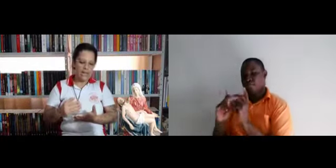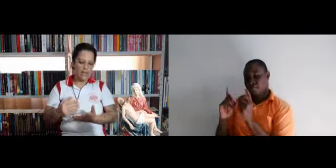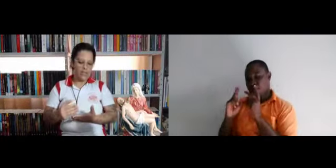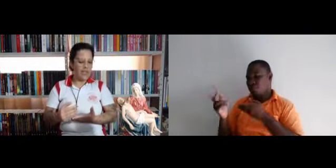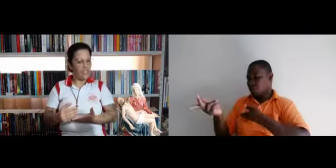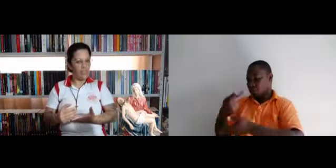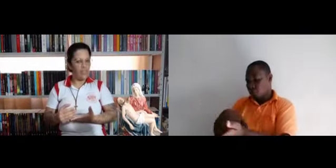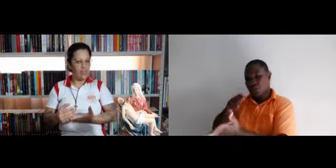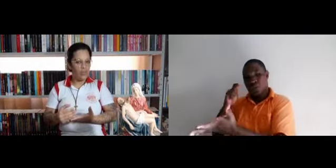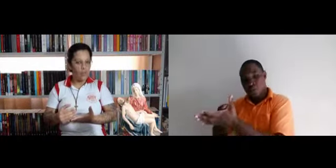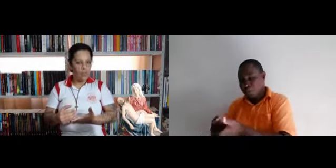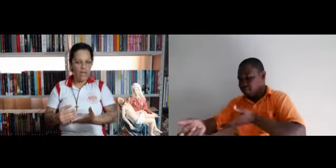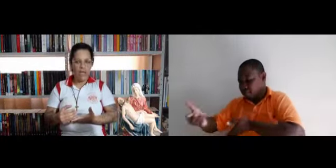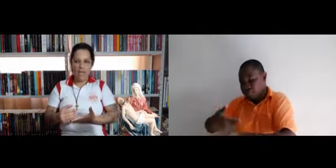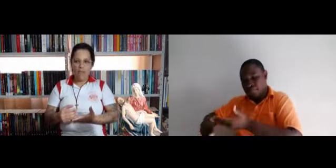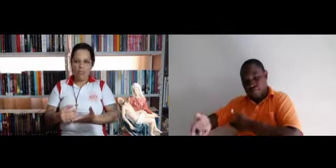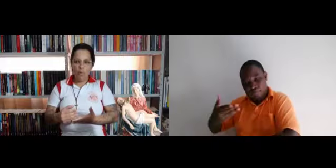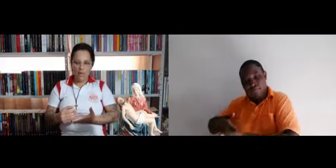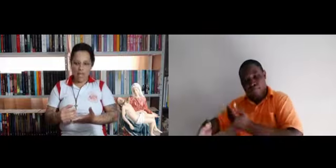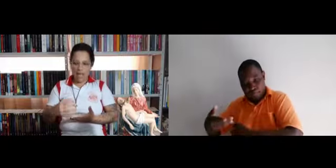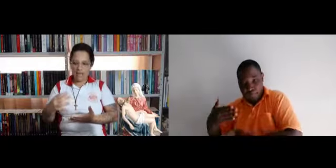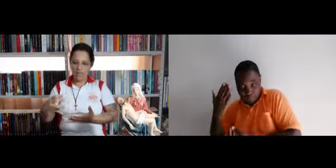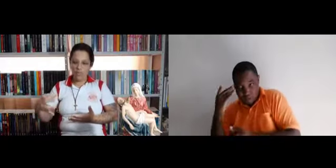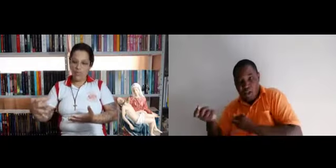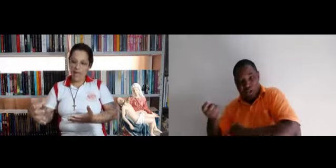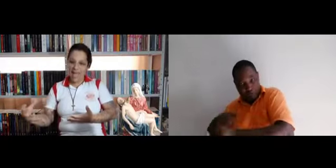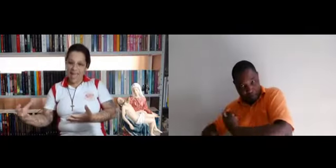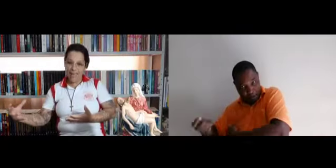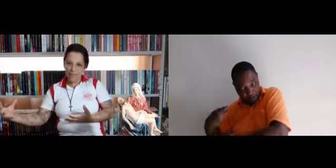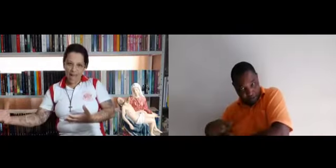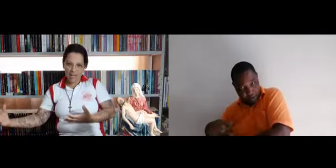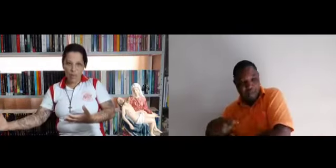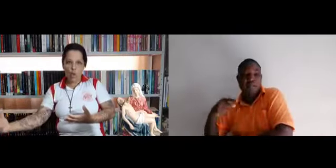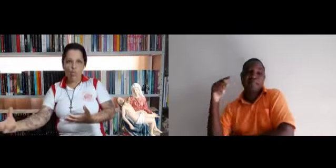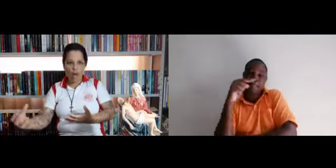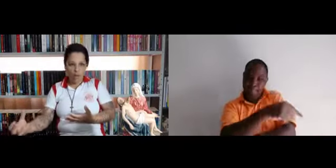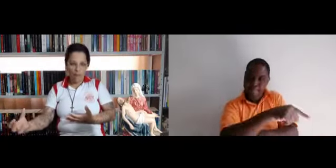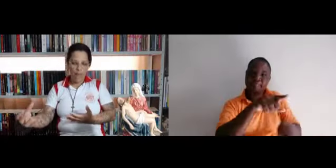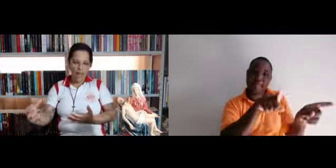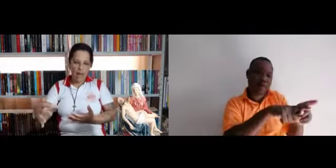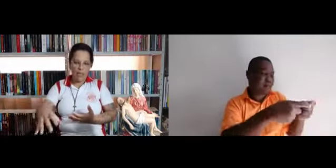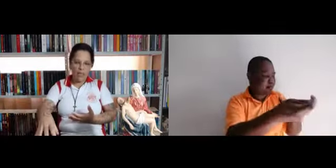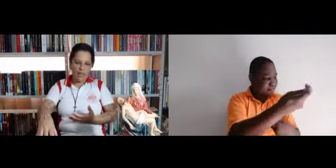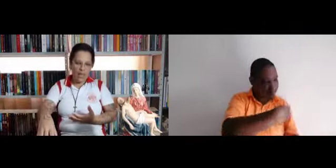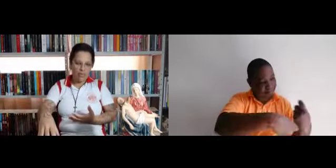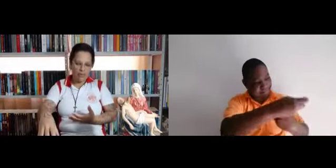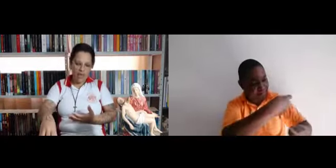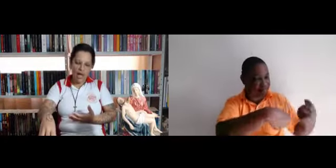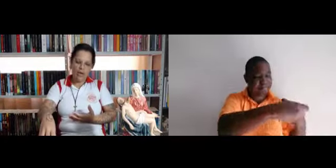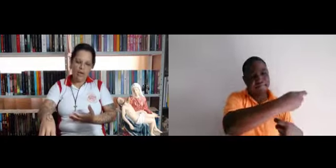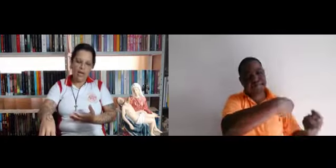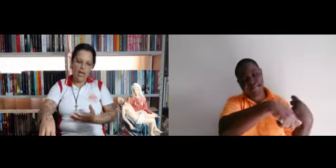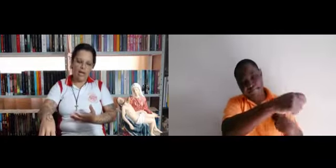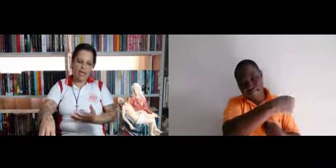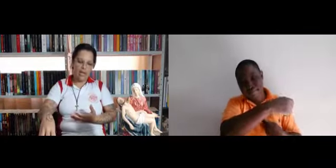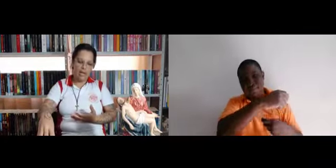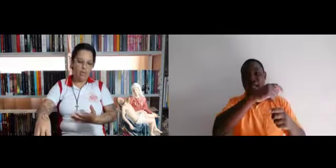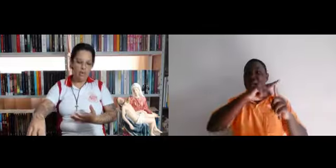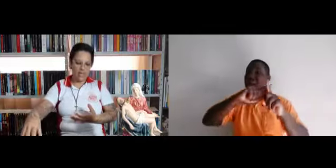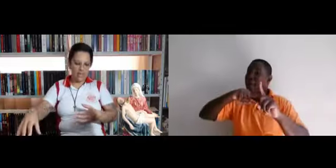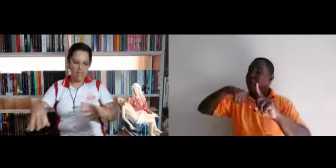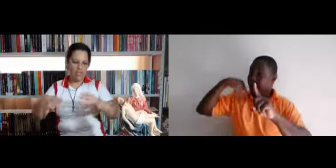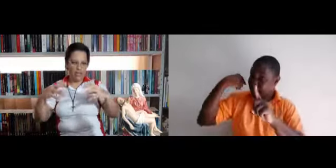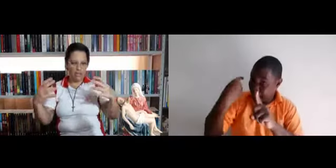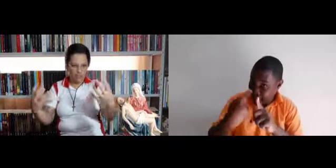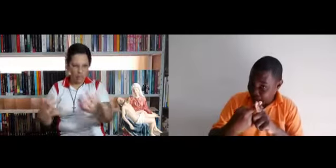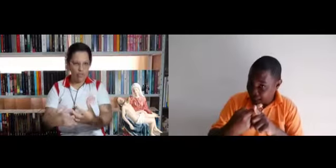tem um caráter diferente da Segunda, porque a Segunda é mais global. A Primeira Guerra Mundial, ela,